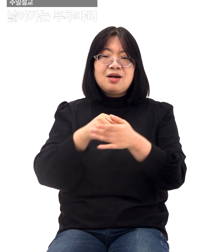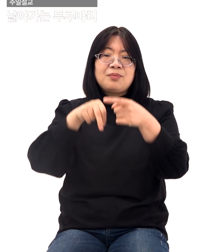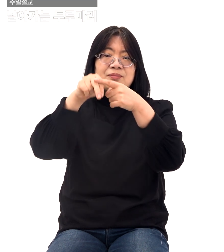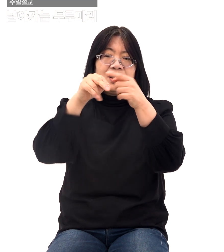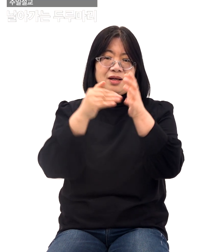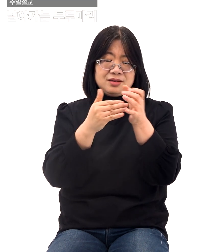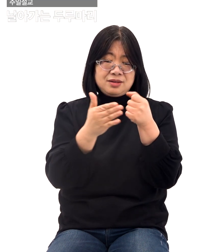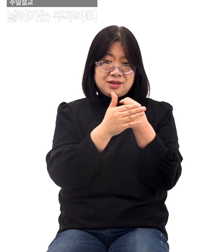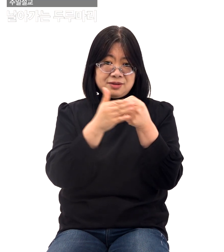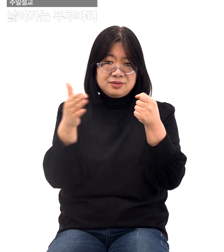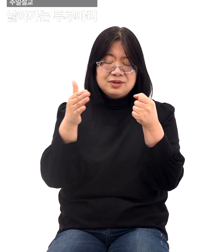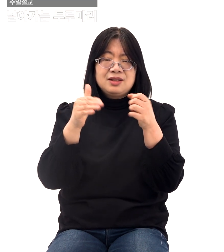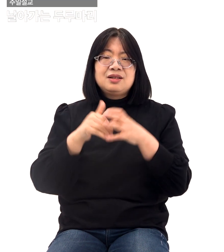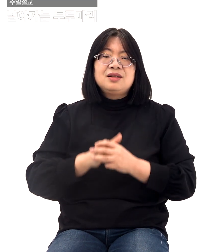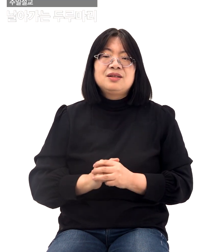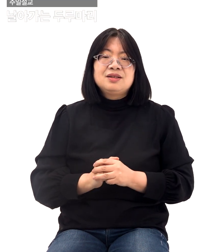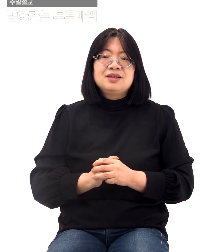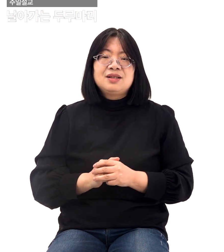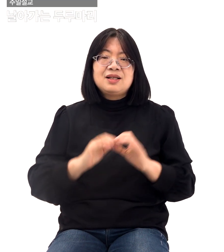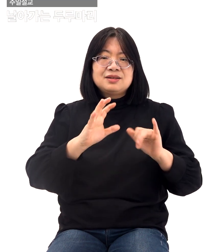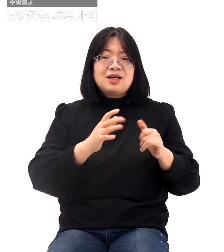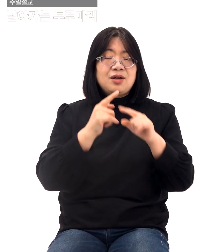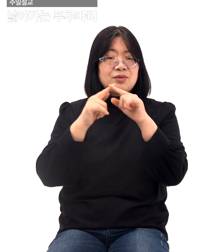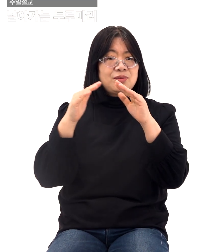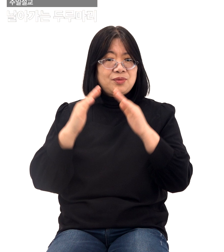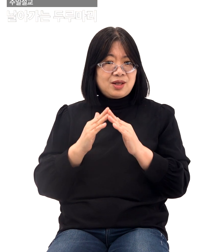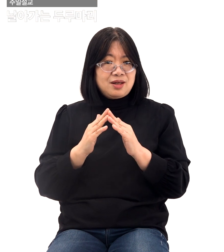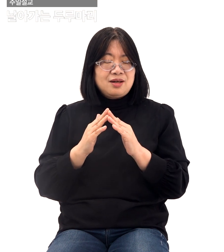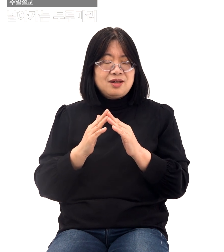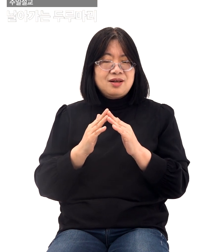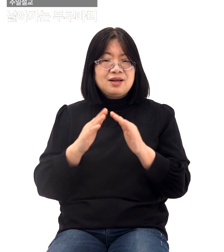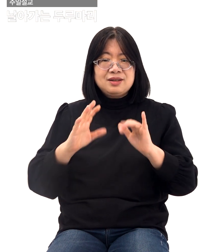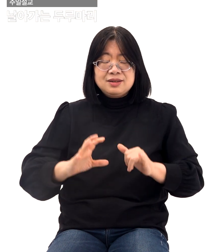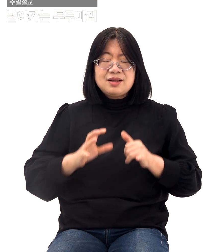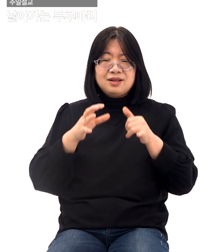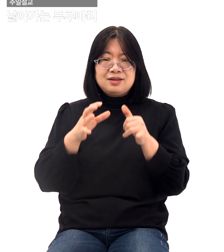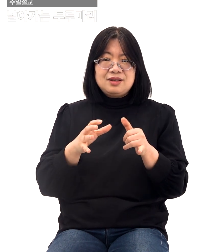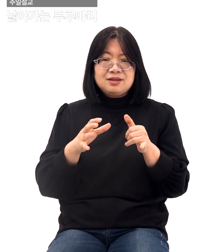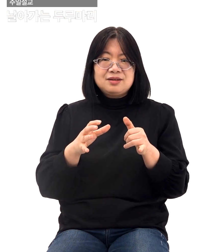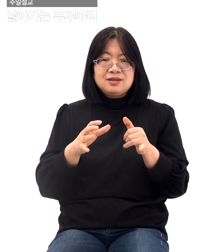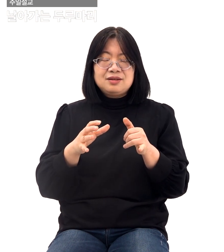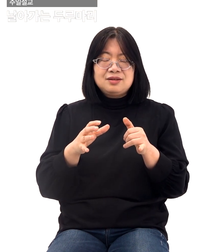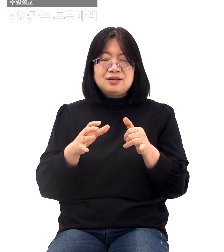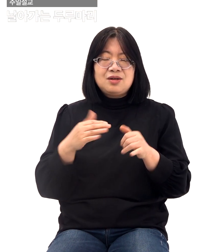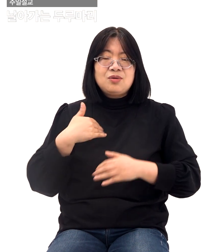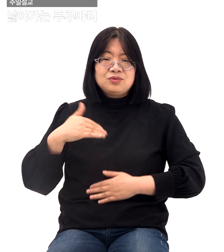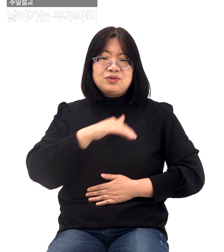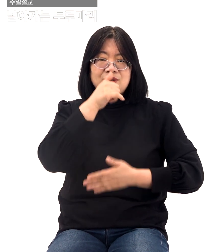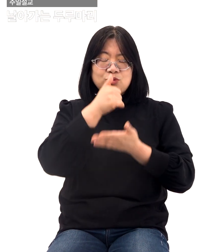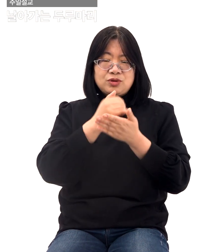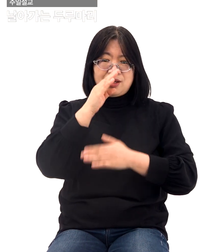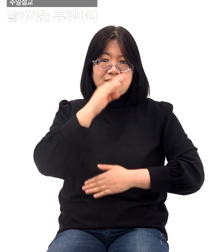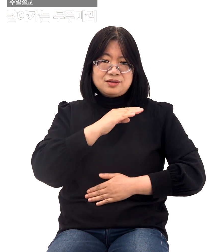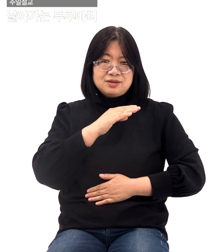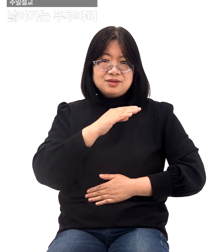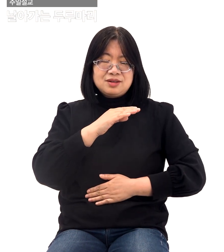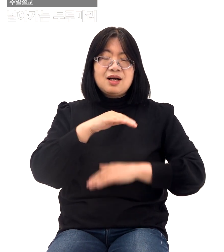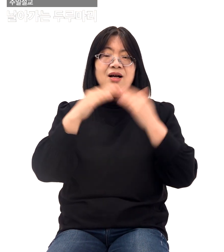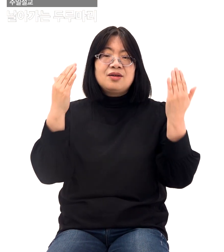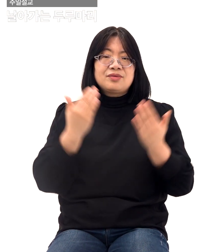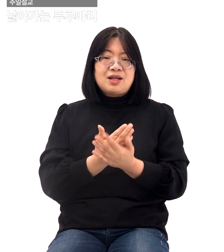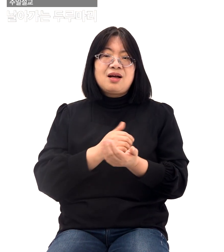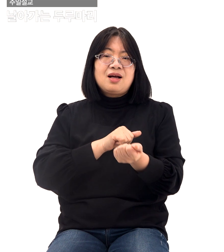다루셔서 이 땅의 교회와 이 땅에 우리의 죄악을 거기서